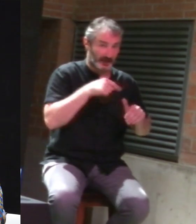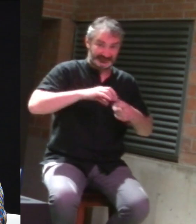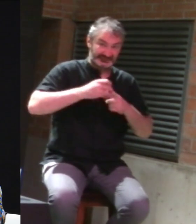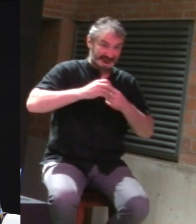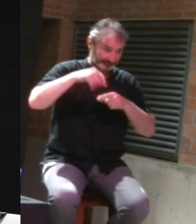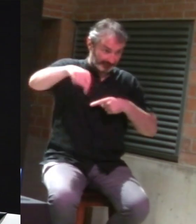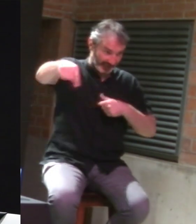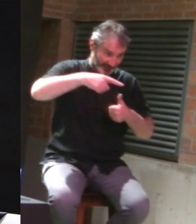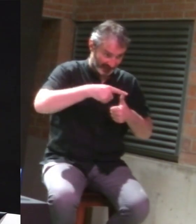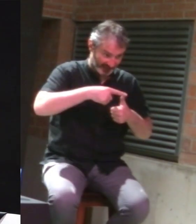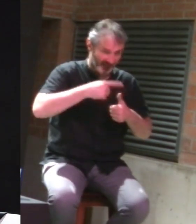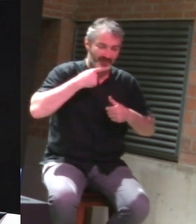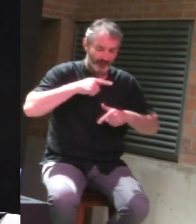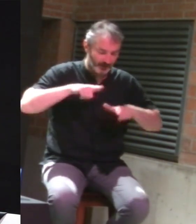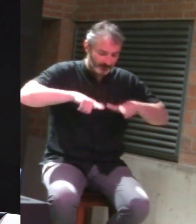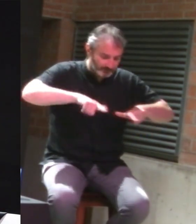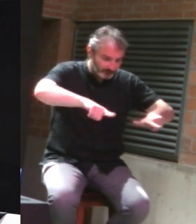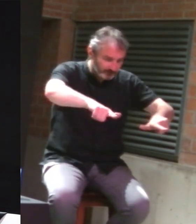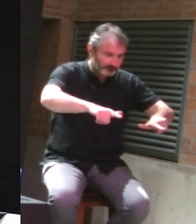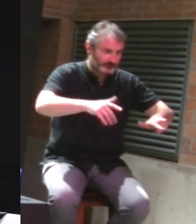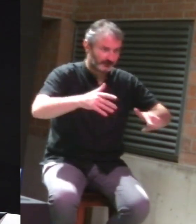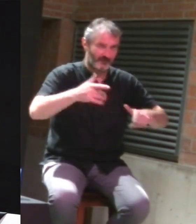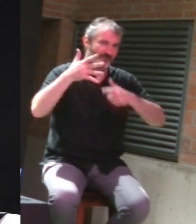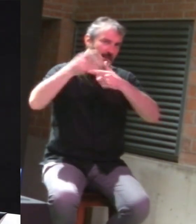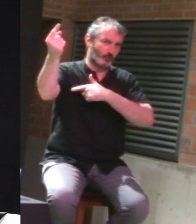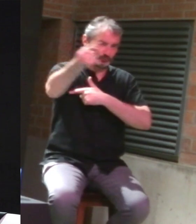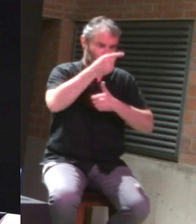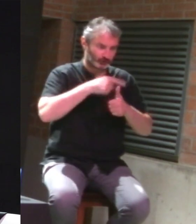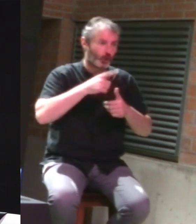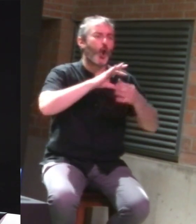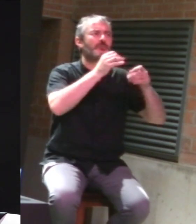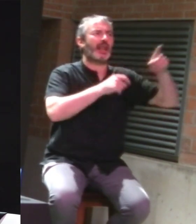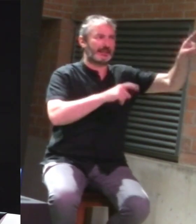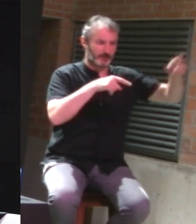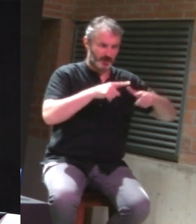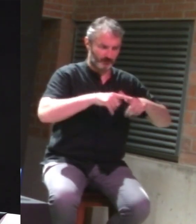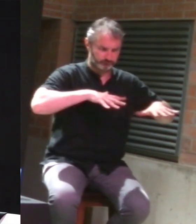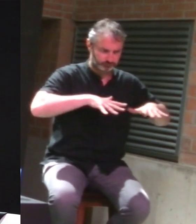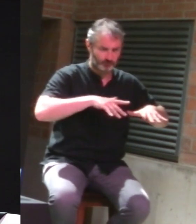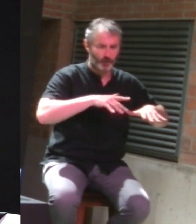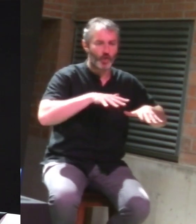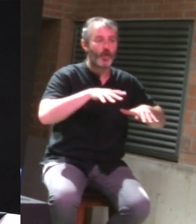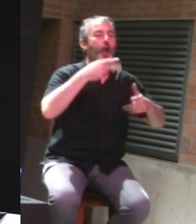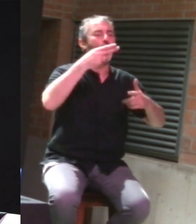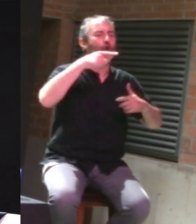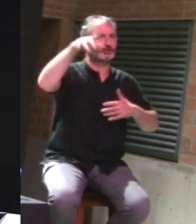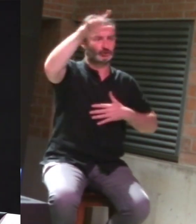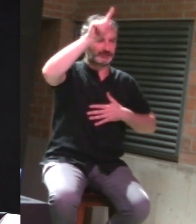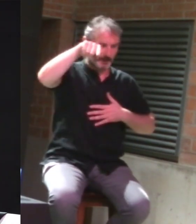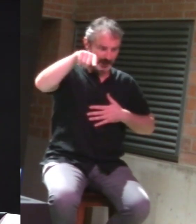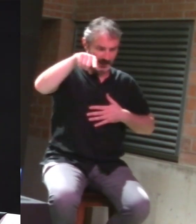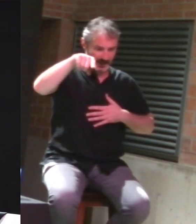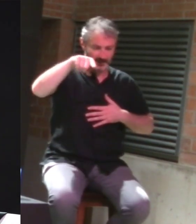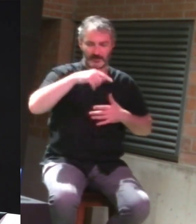Sants, totes les rajoleries que tenim aquí al barri, Hospitalet, tota la zona de les Corts, però